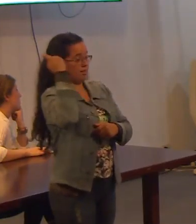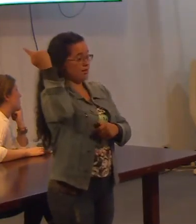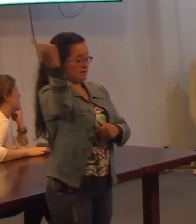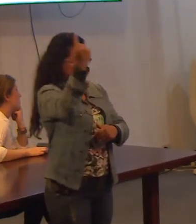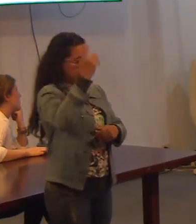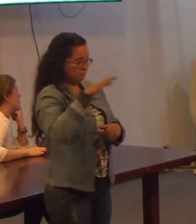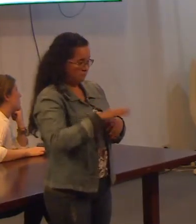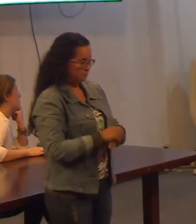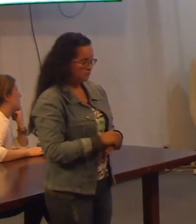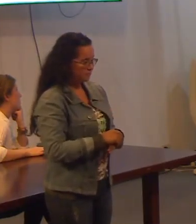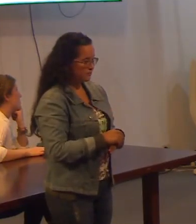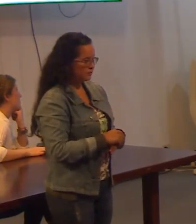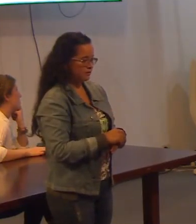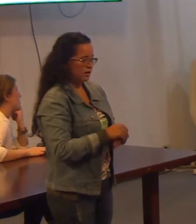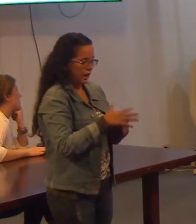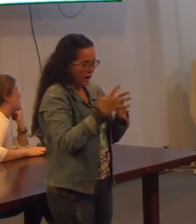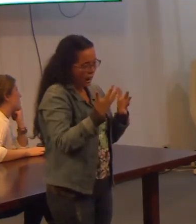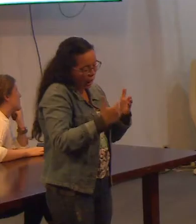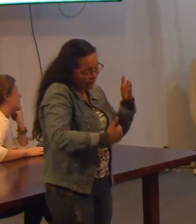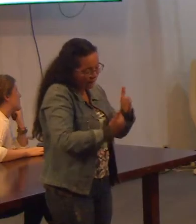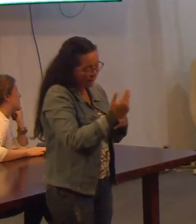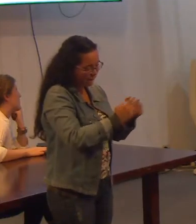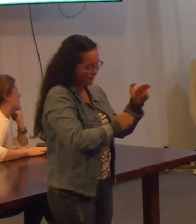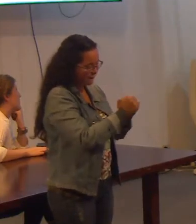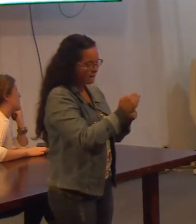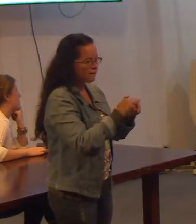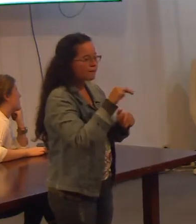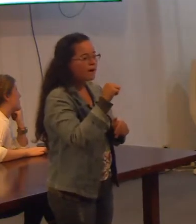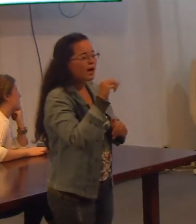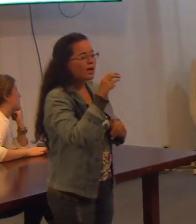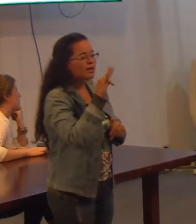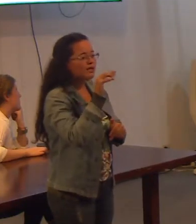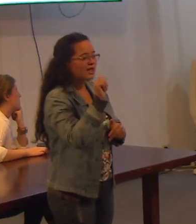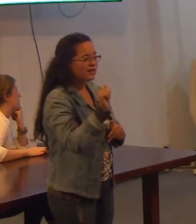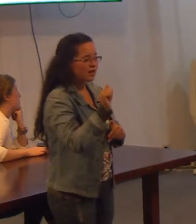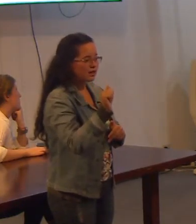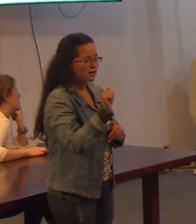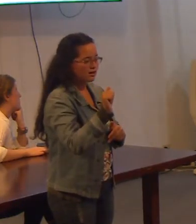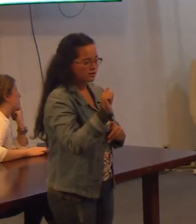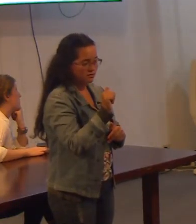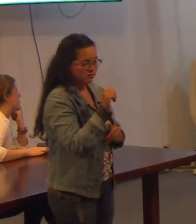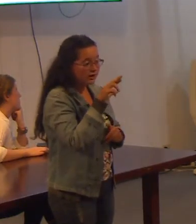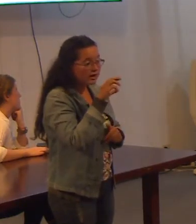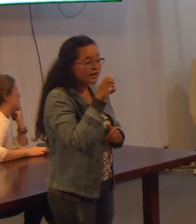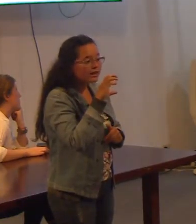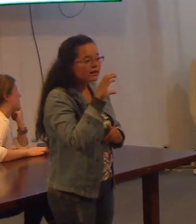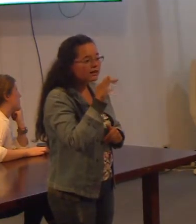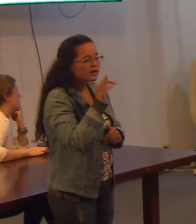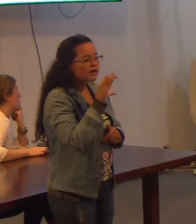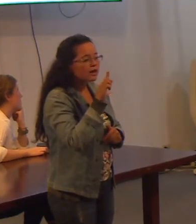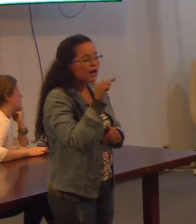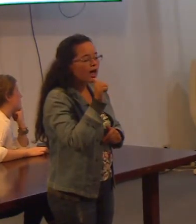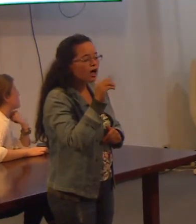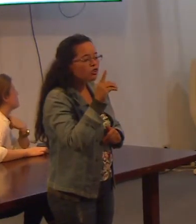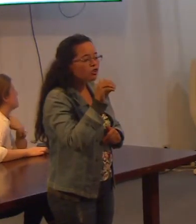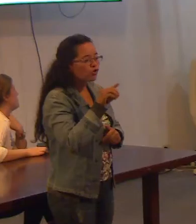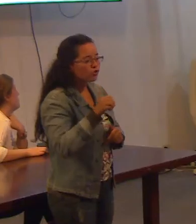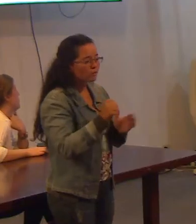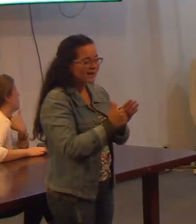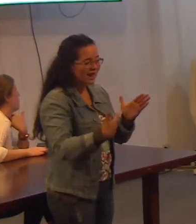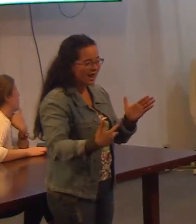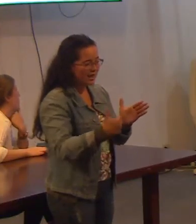a trabajar desde la construcción de una maceta con elementos reciclados. Quiero aclarar que todo lo trabajamos con elementos reciclados,